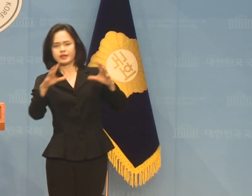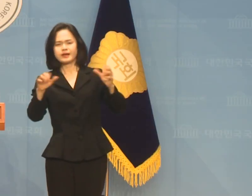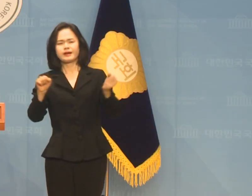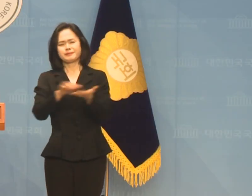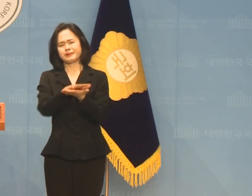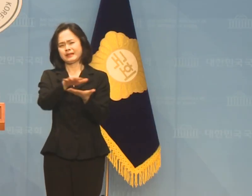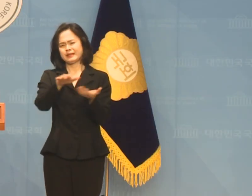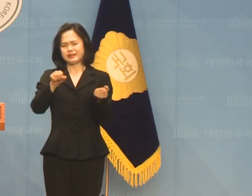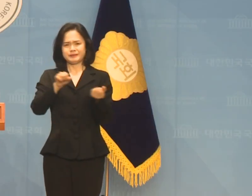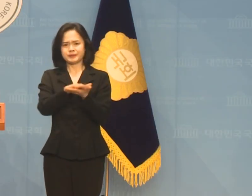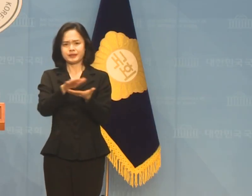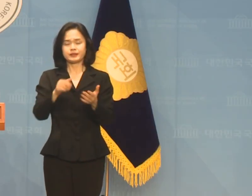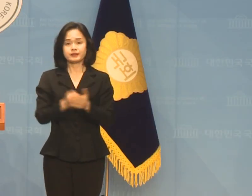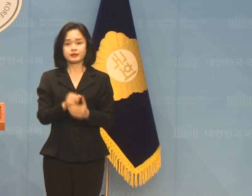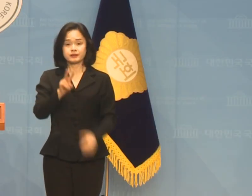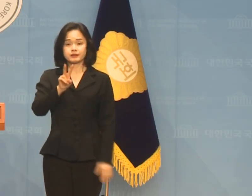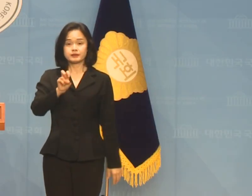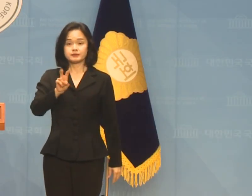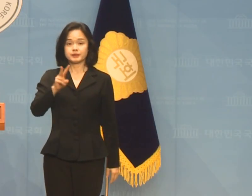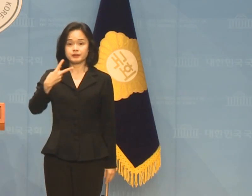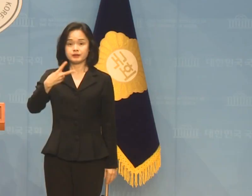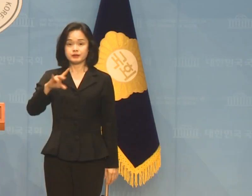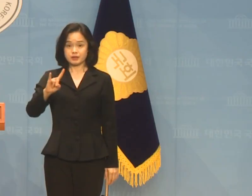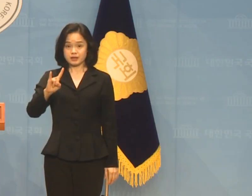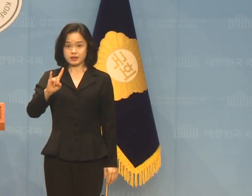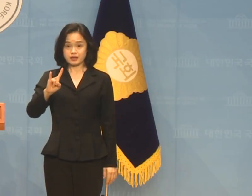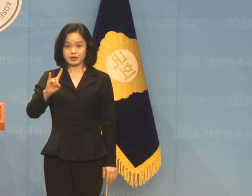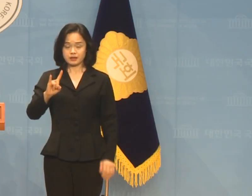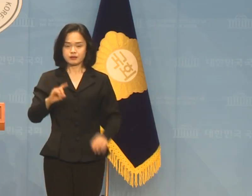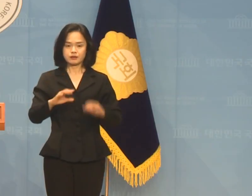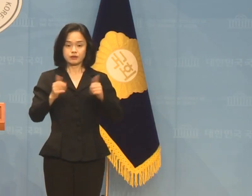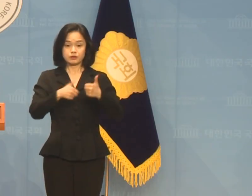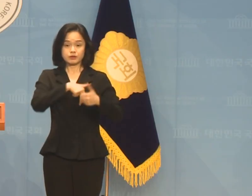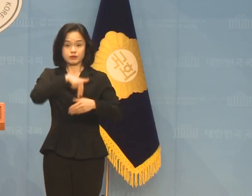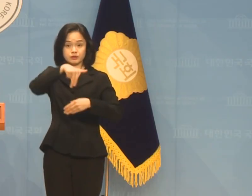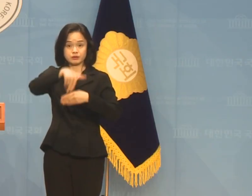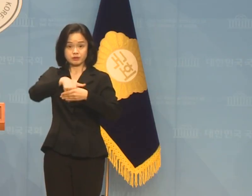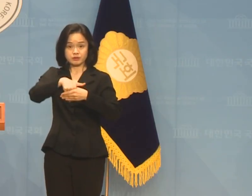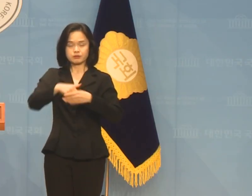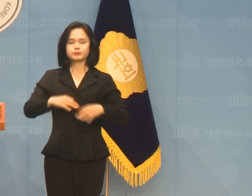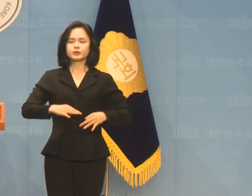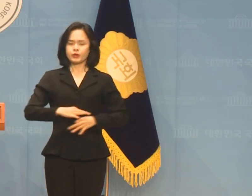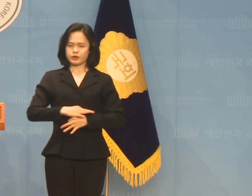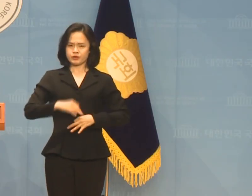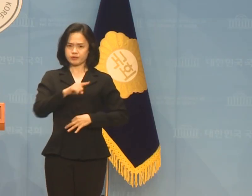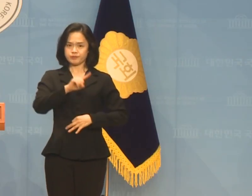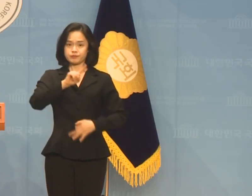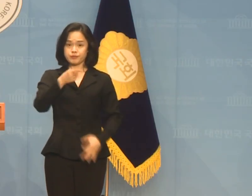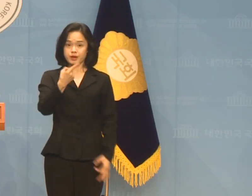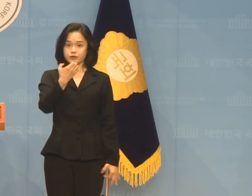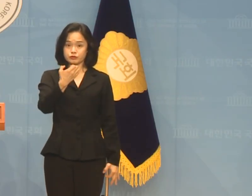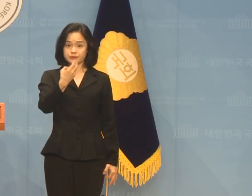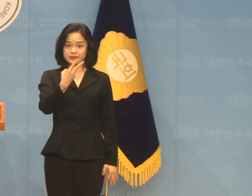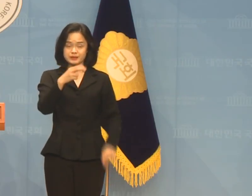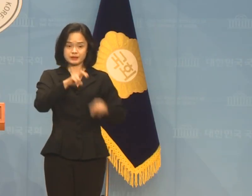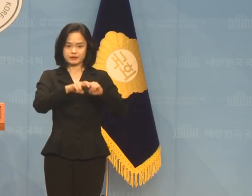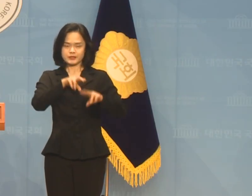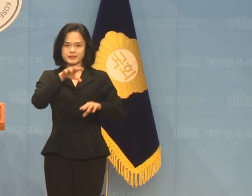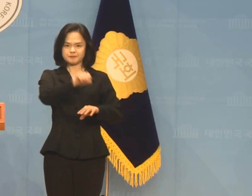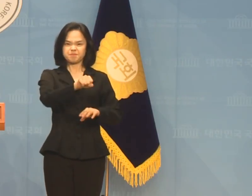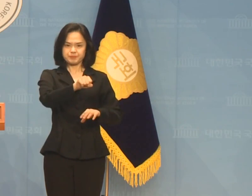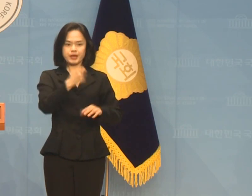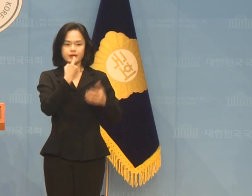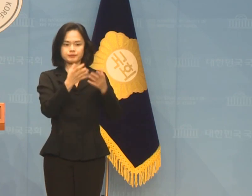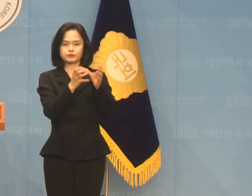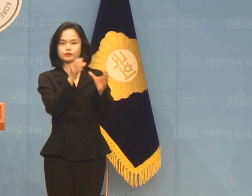22대 국회에서 부정선거로 192석을 차지한 민주당 등은 윤석열 정부 출범 이래